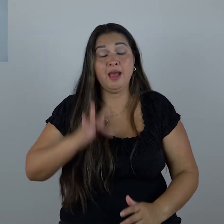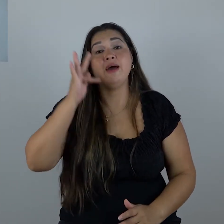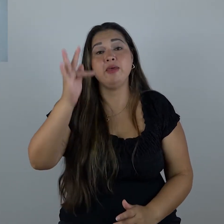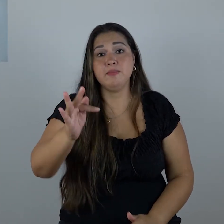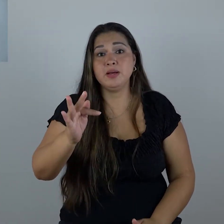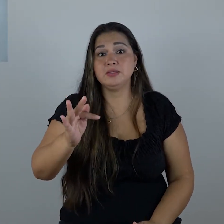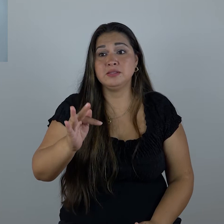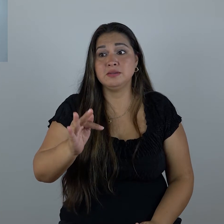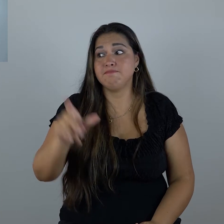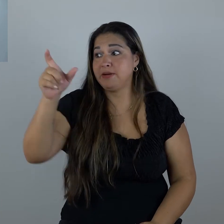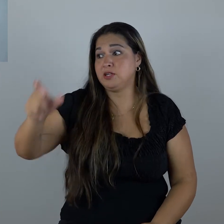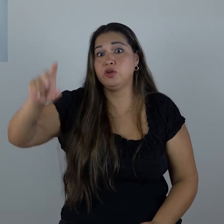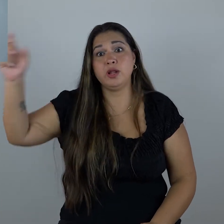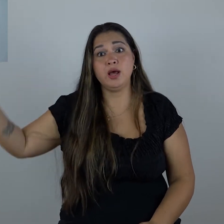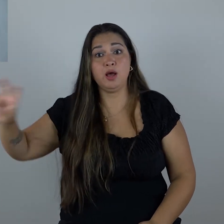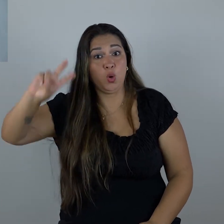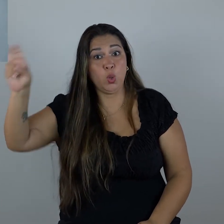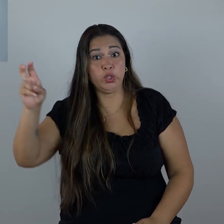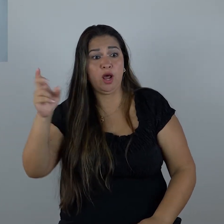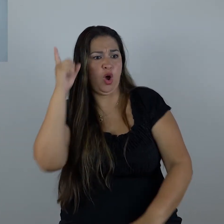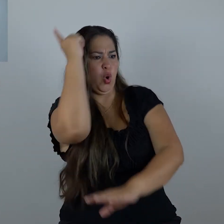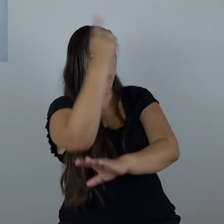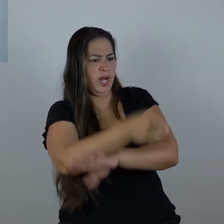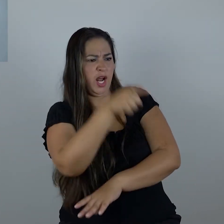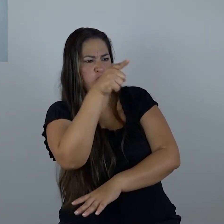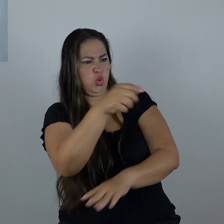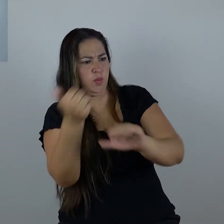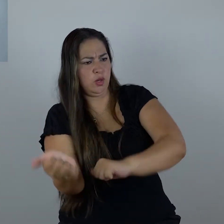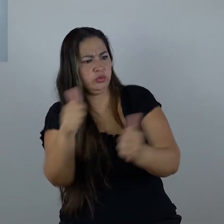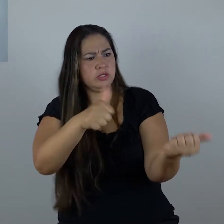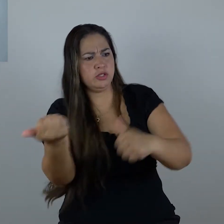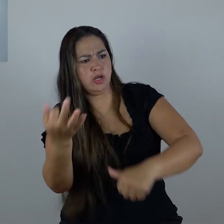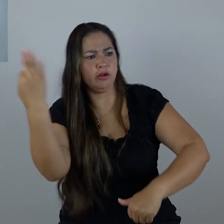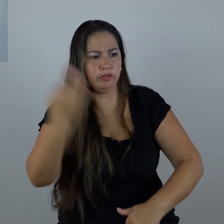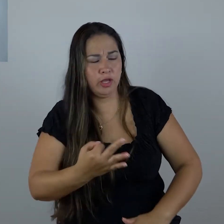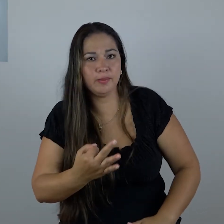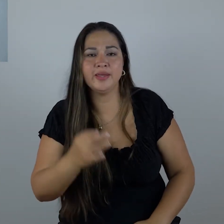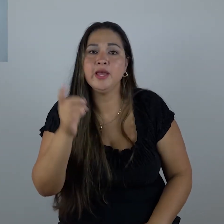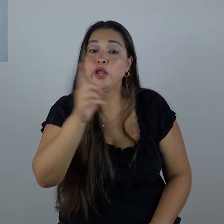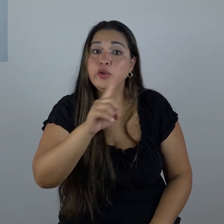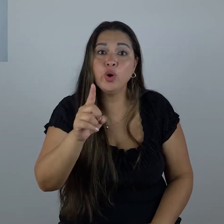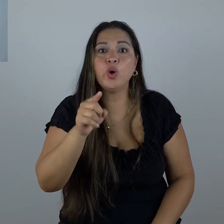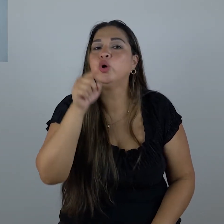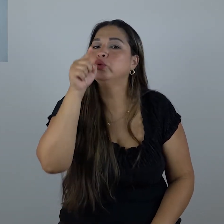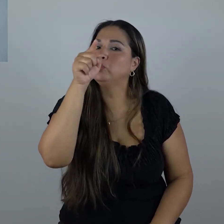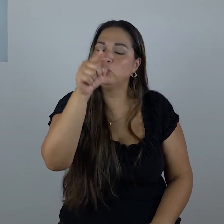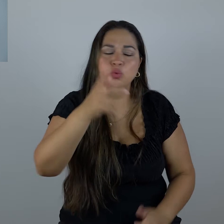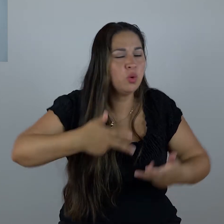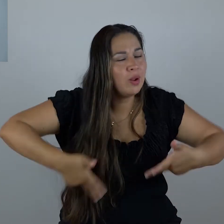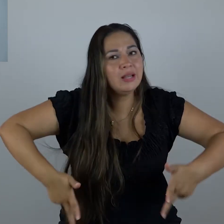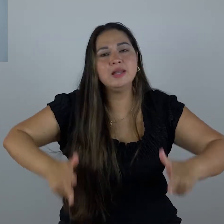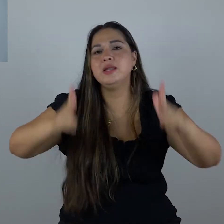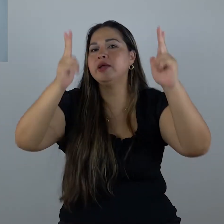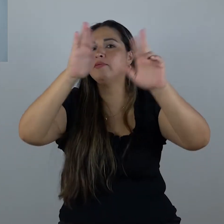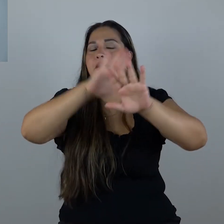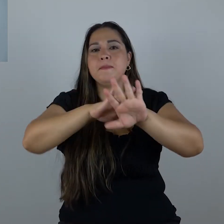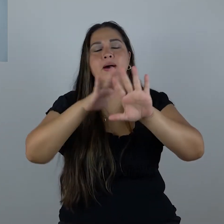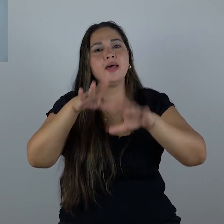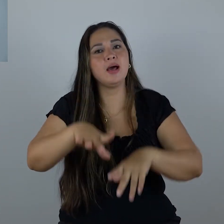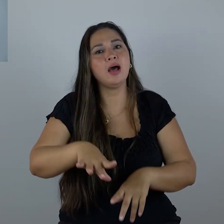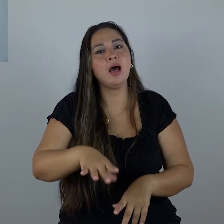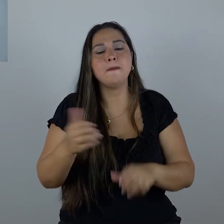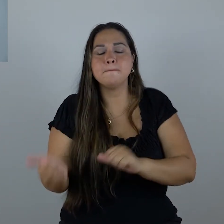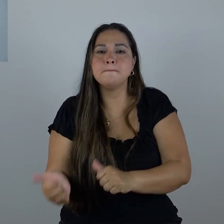Nadie te puede obligar a ser bautizado. Nosotros vemos la Biblia y miramos la Biblia y entendemos desde la Biblia que, por